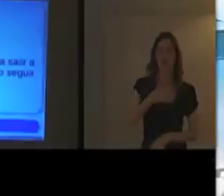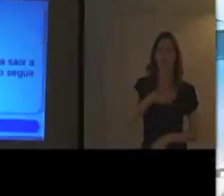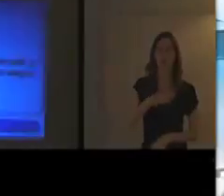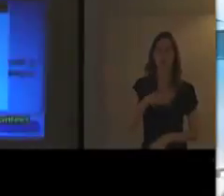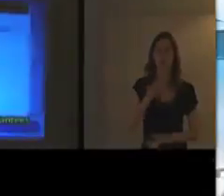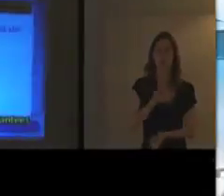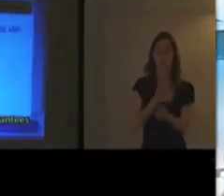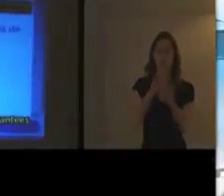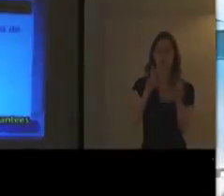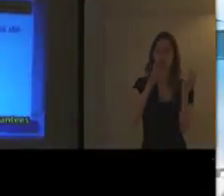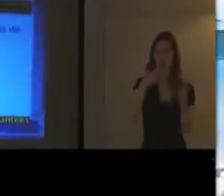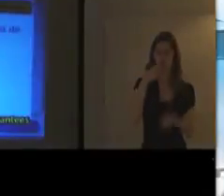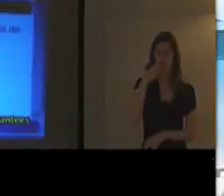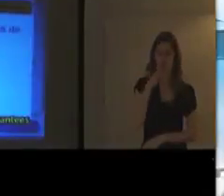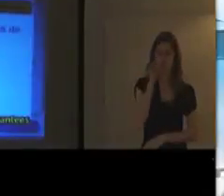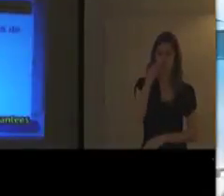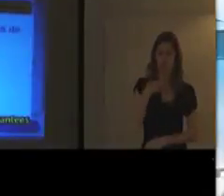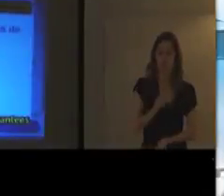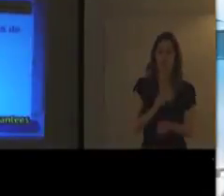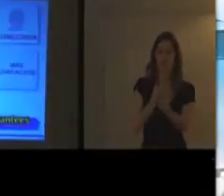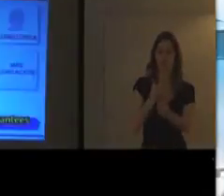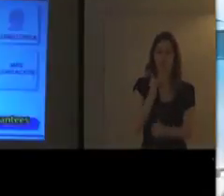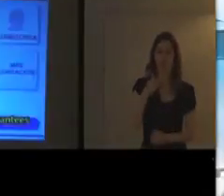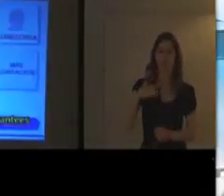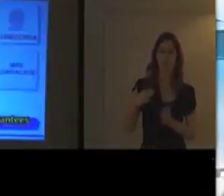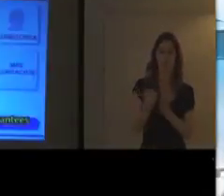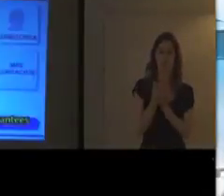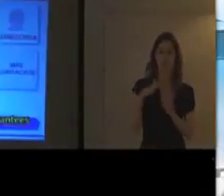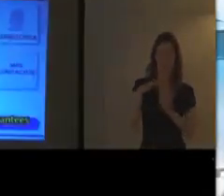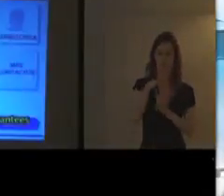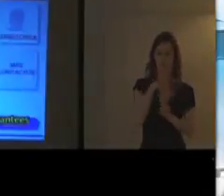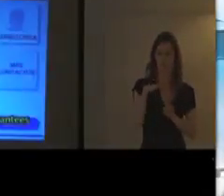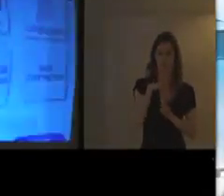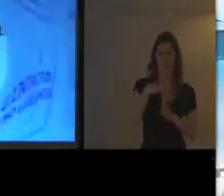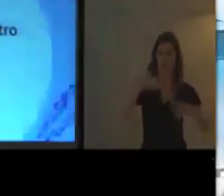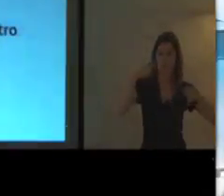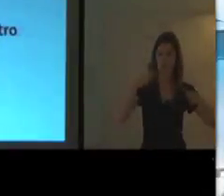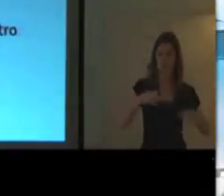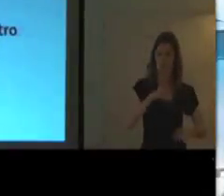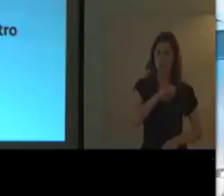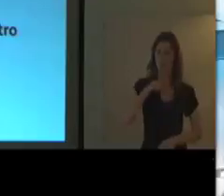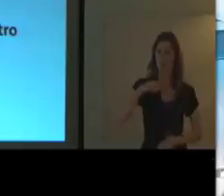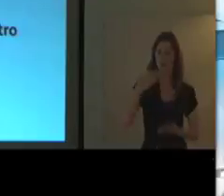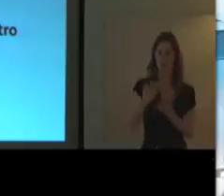interesan. Y todo ello bajo un entorno seguro que garantiza la privacidad del usuario.